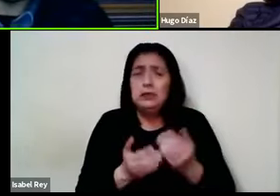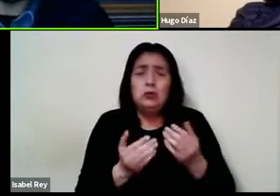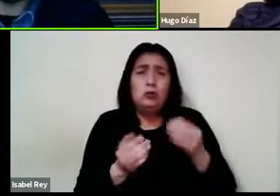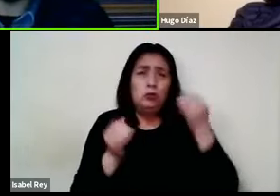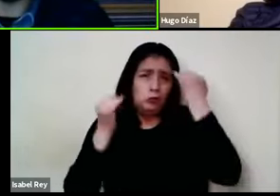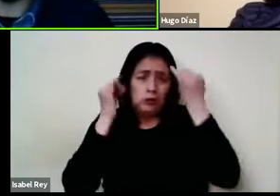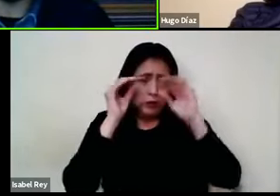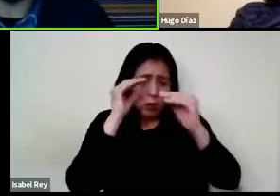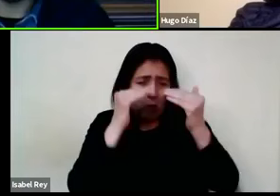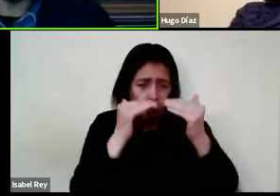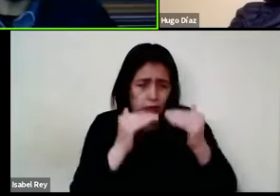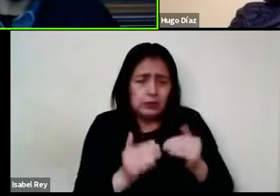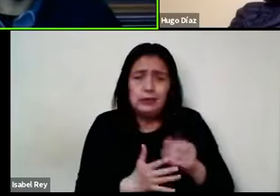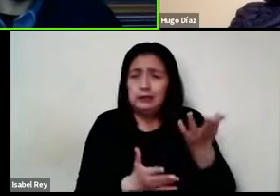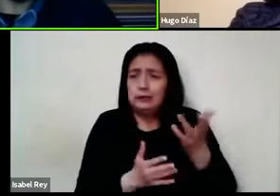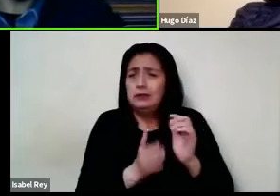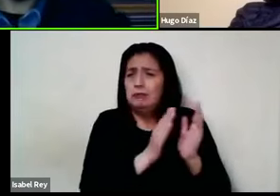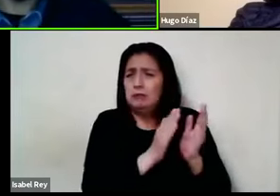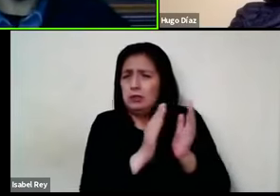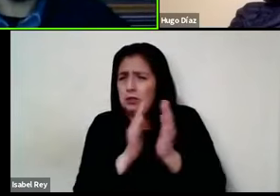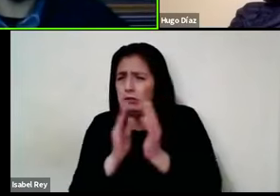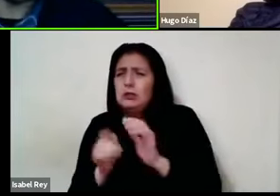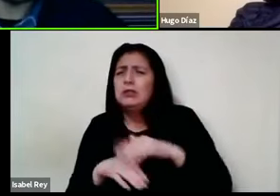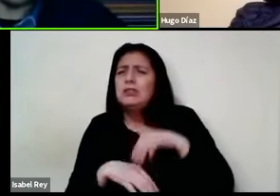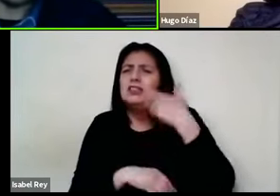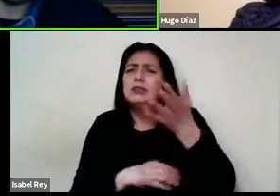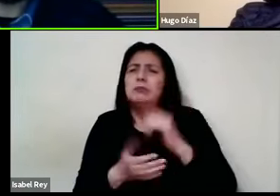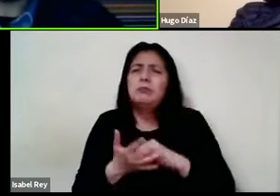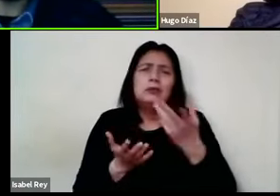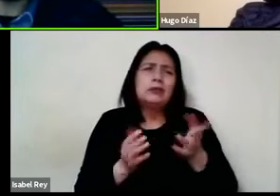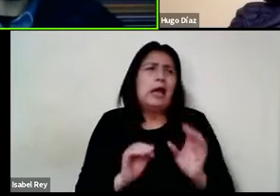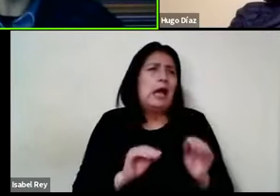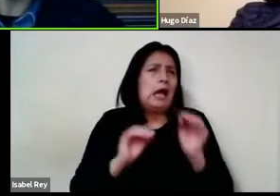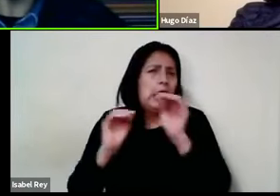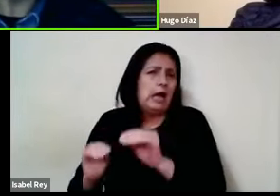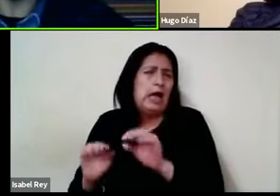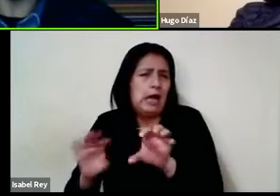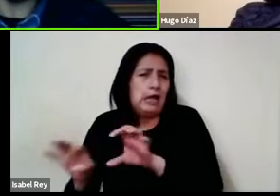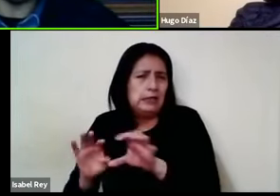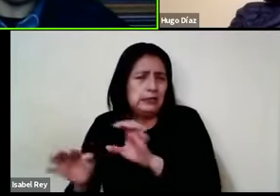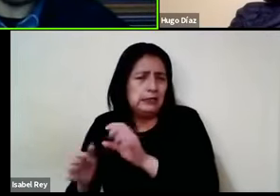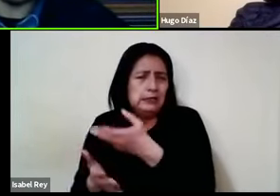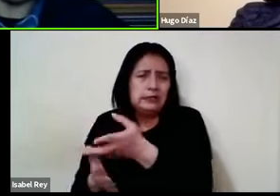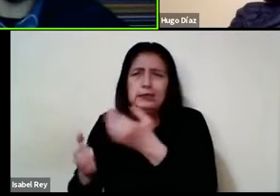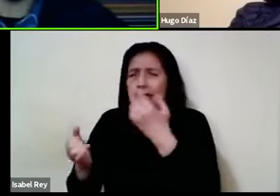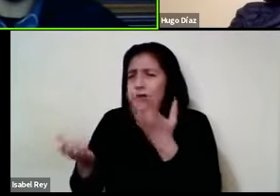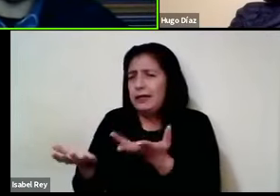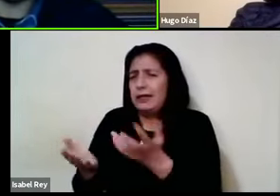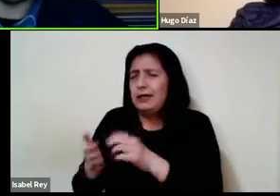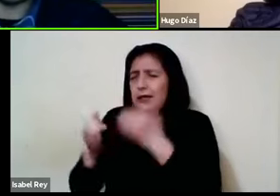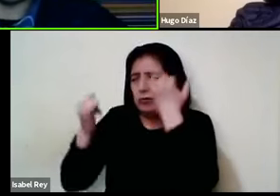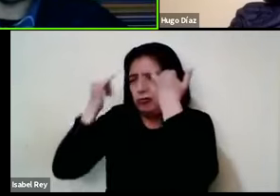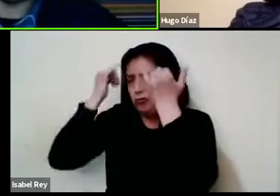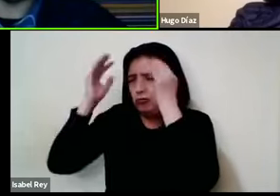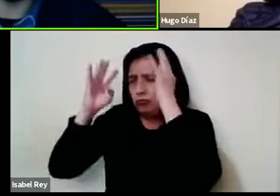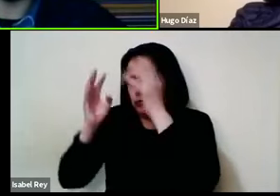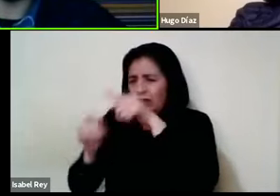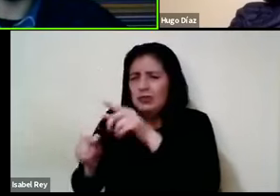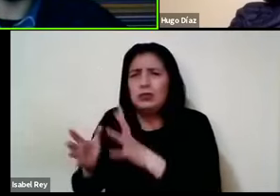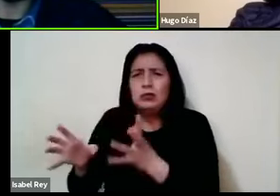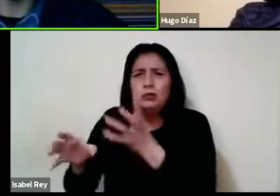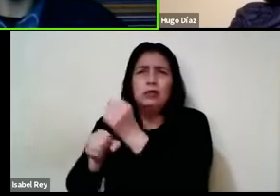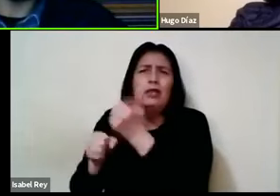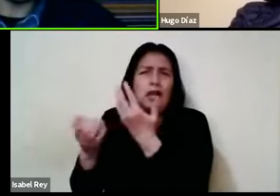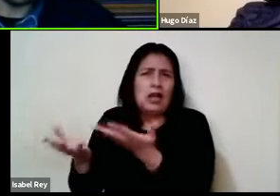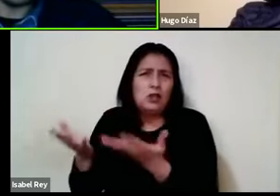las ordenas, le haces secuencia y luego empiezas a prototipar. Prototipas tu aspecto creativo en el sentido de lograr algún